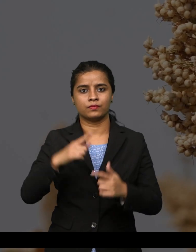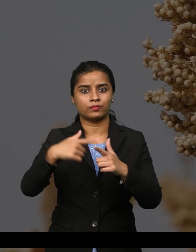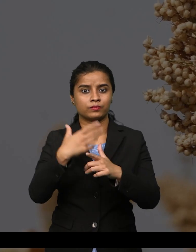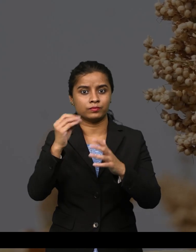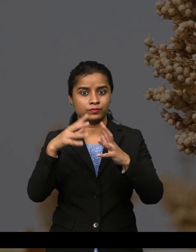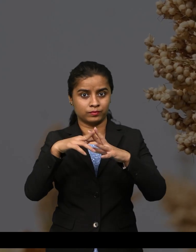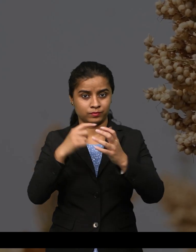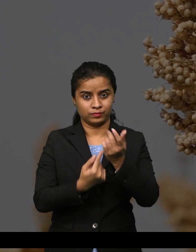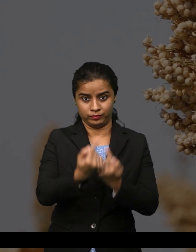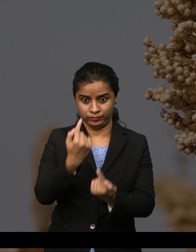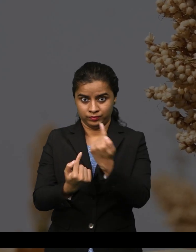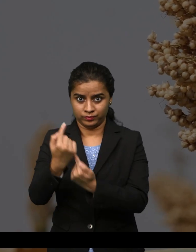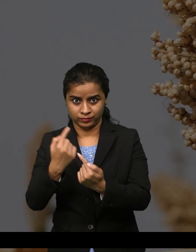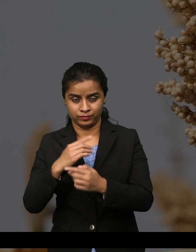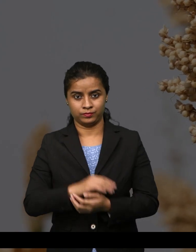ಜೋಳ,